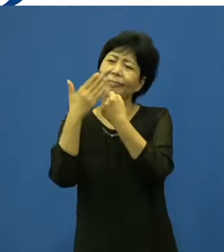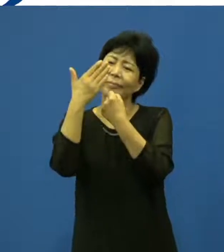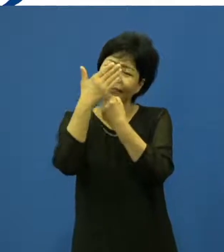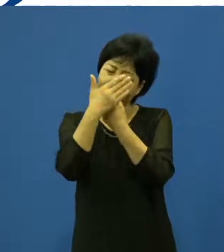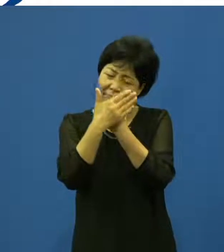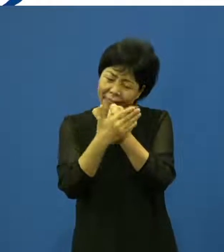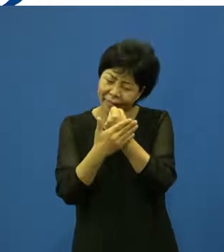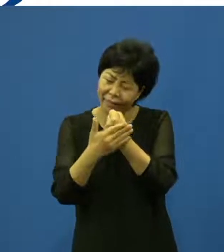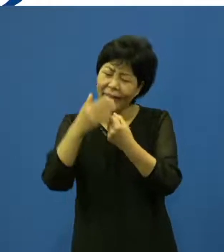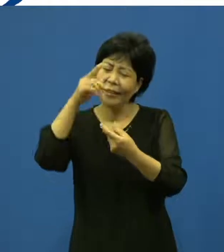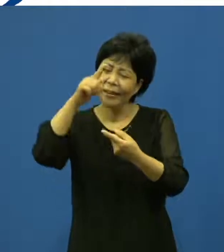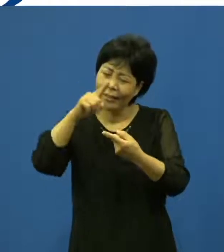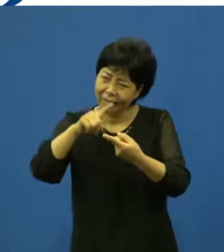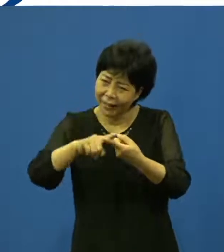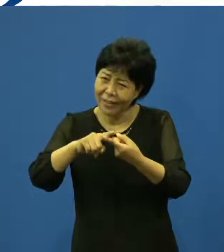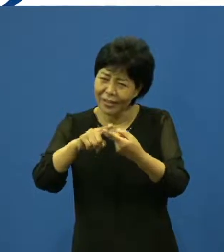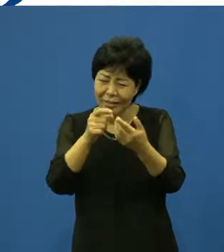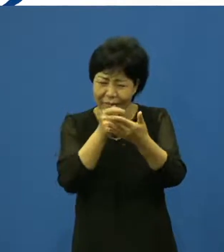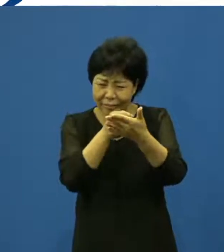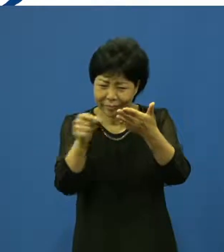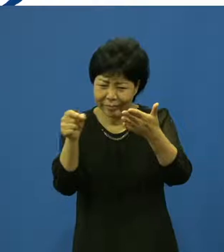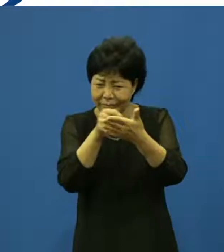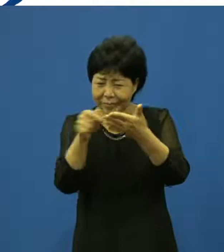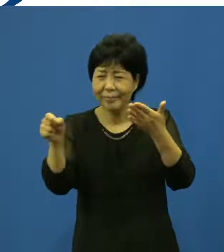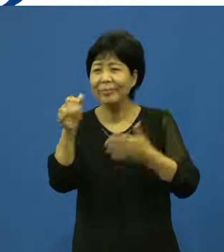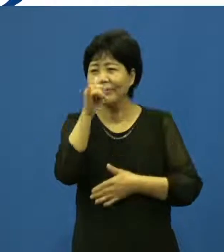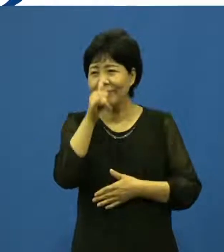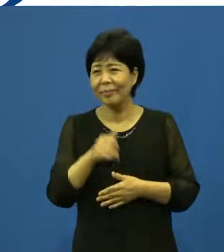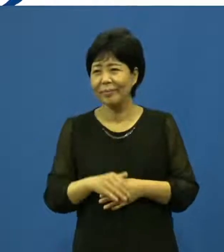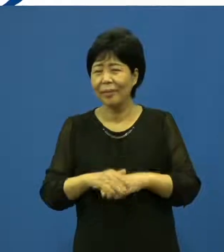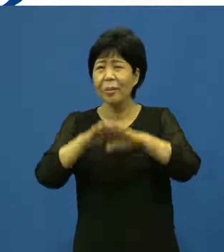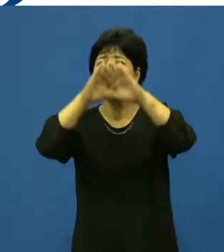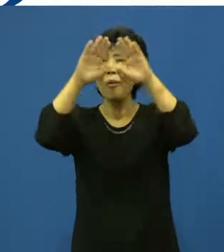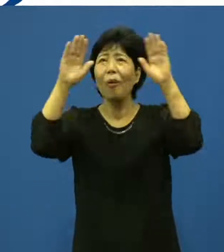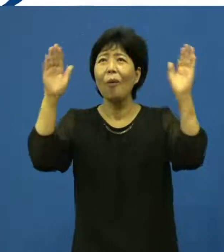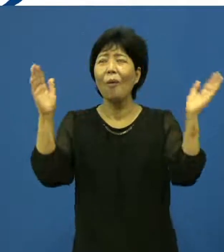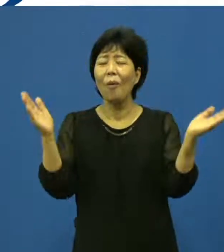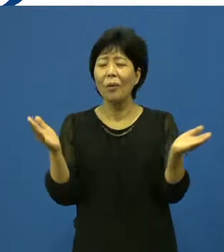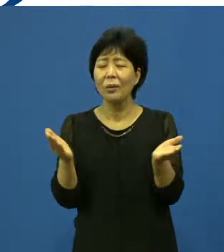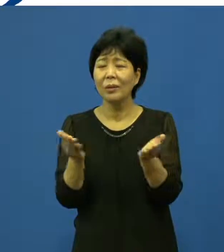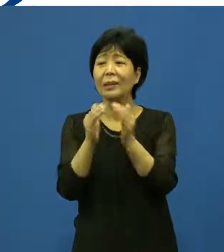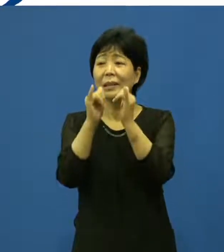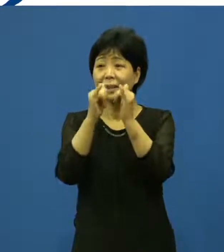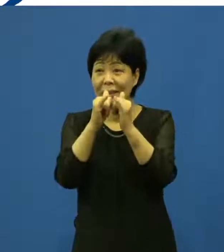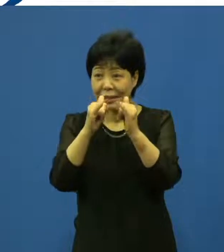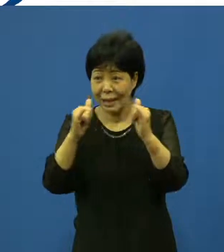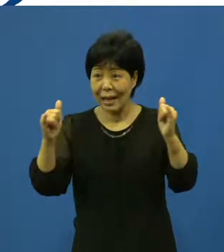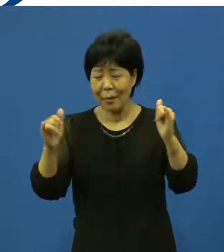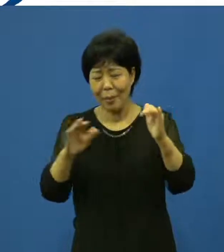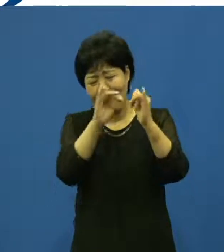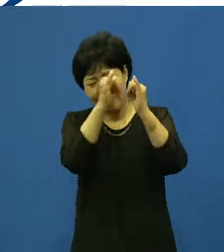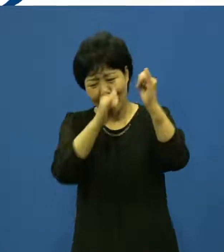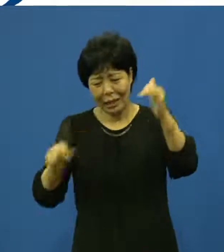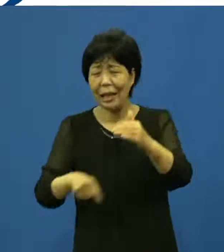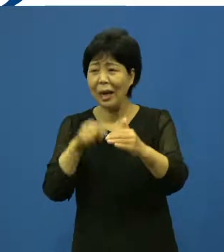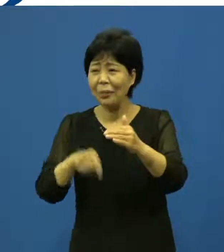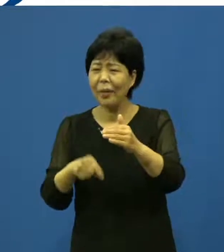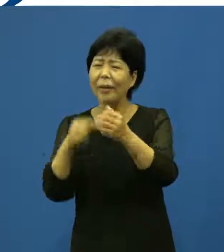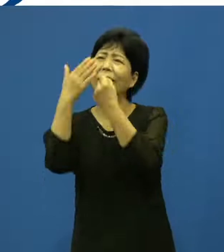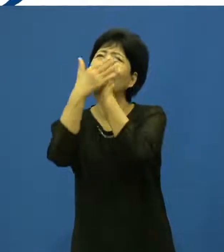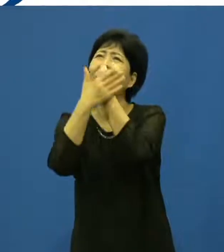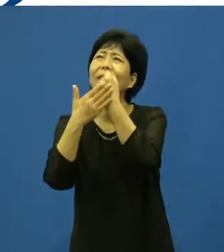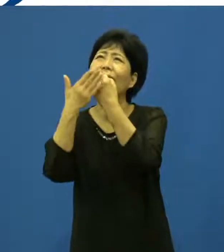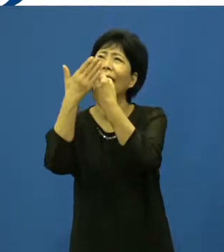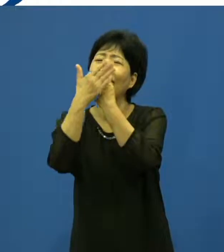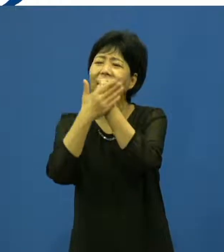은혜로 버무려진 겁니다. 전부 다 스토리가 모든 인간사, 모든 이야기 안에는 하나님의 은혜로 다 버무러져